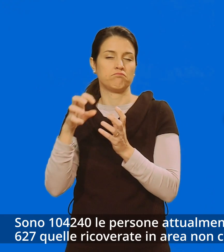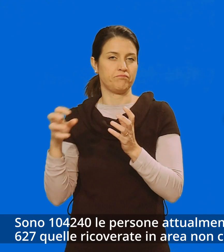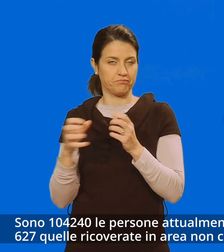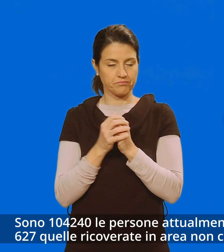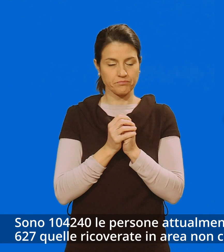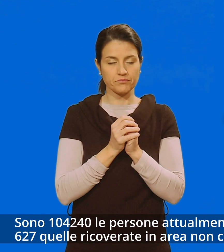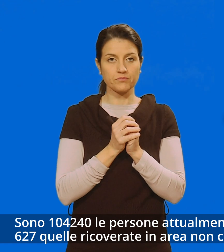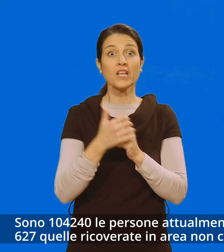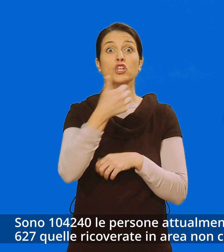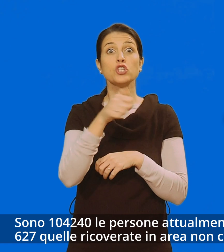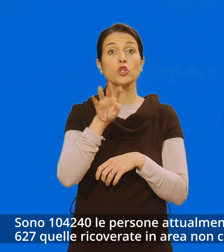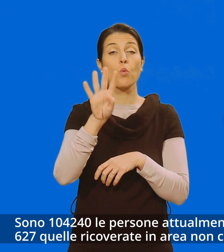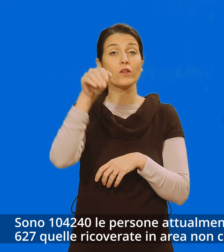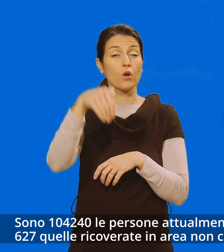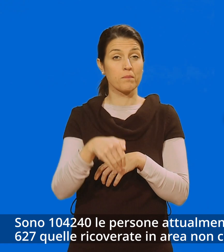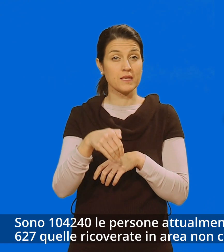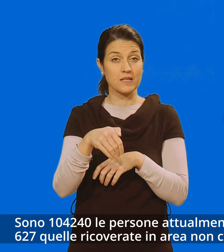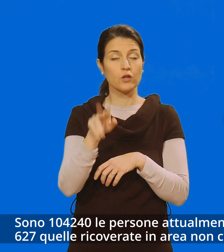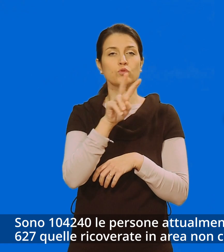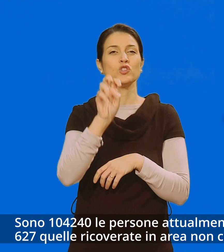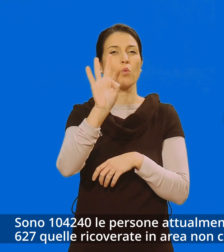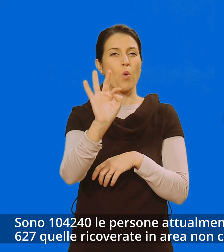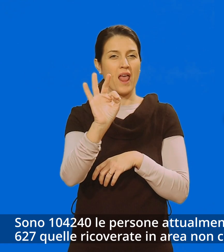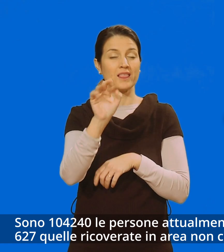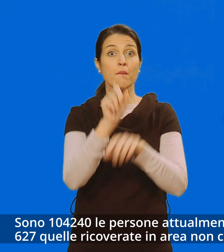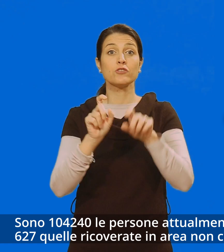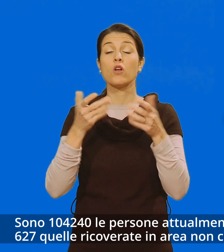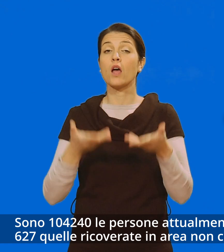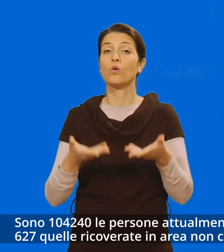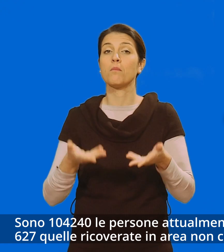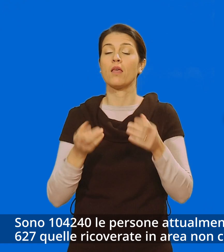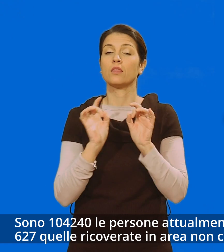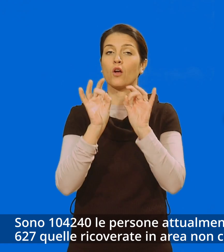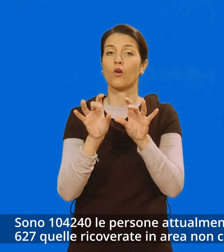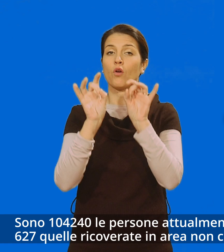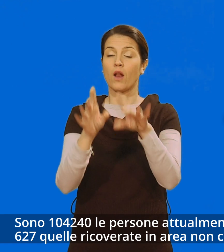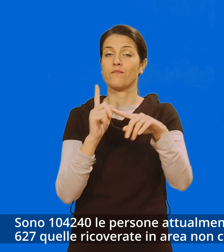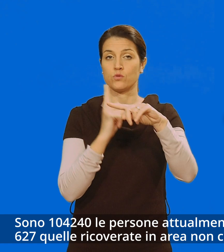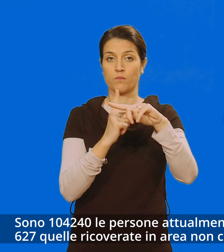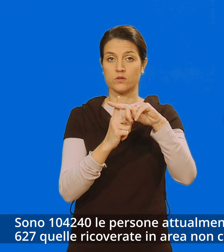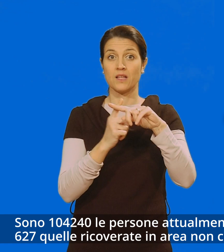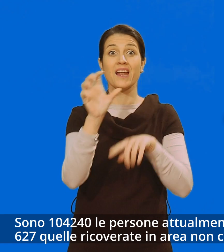sono 104 mila 240 le persone attualmente positive al covi di in